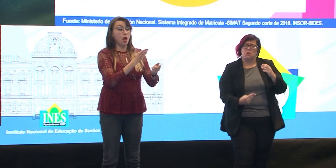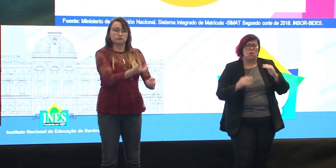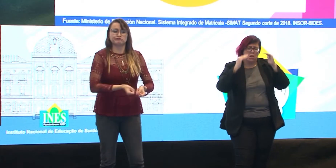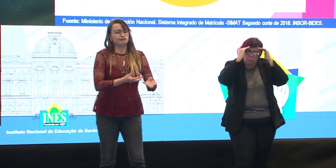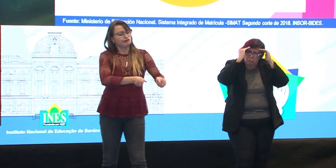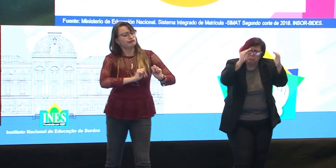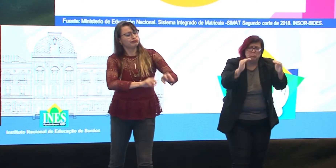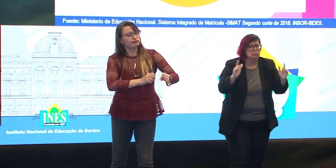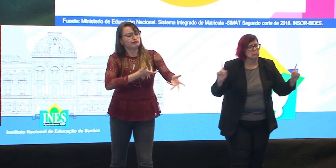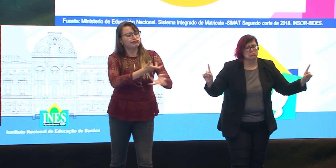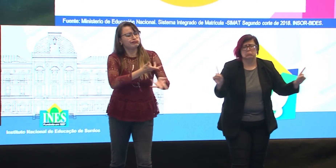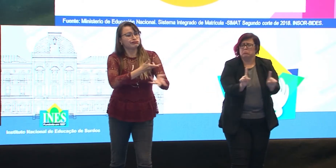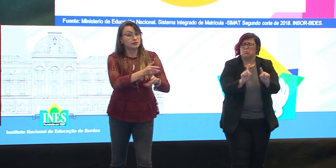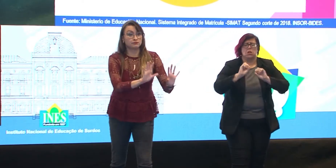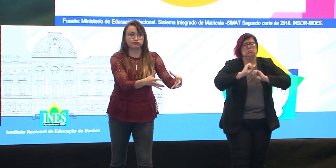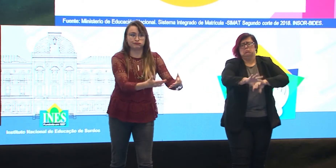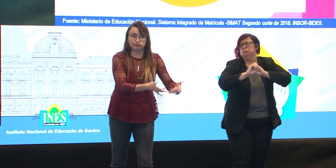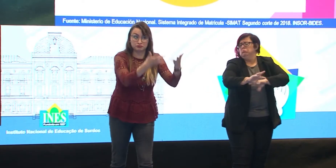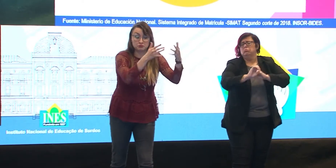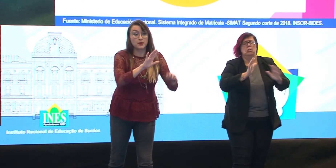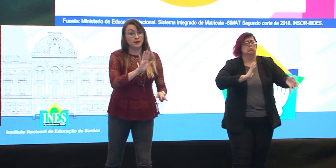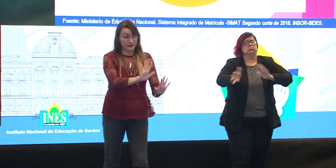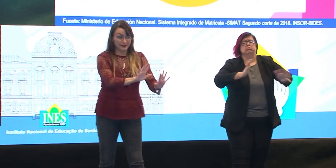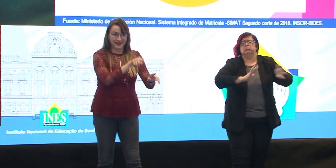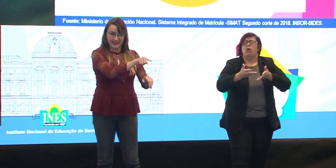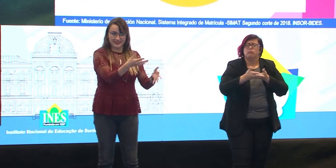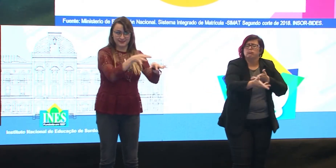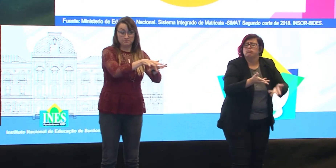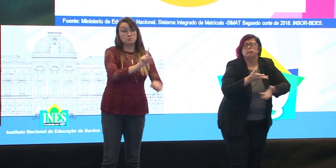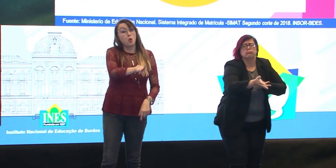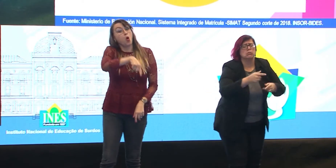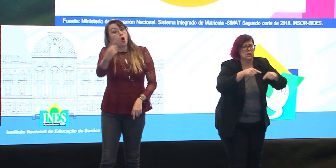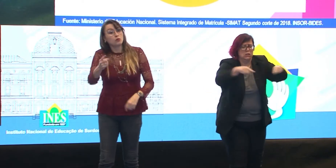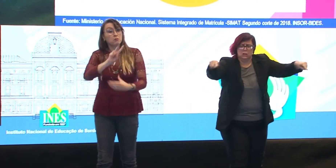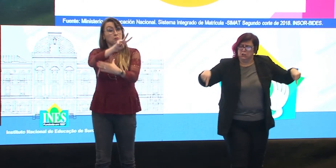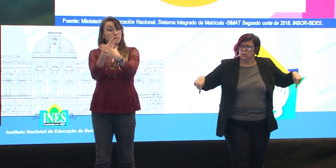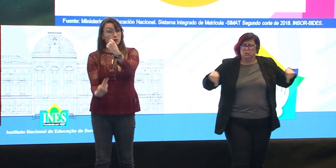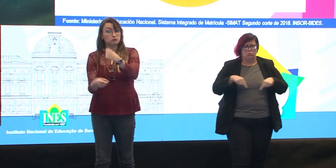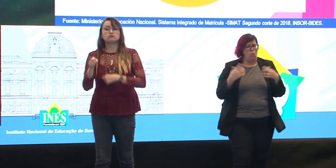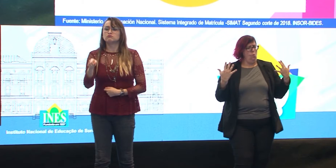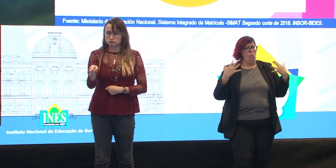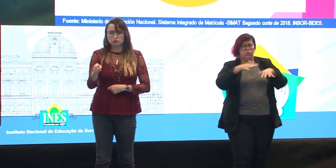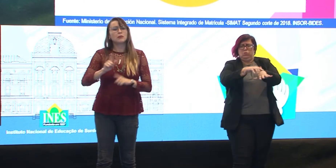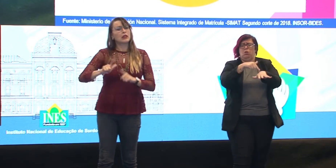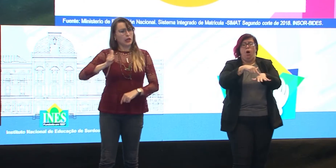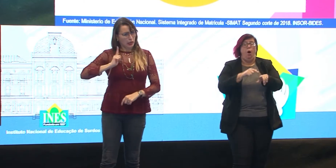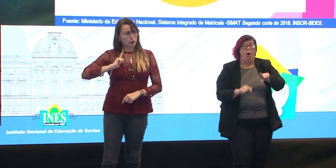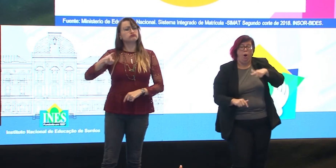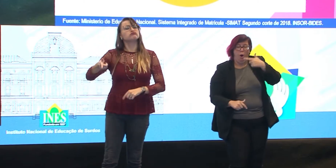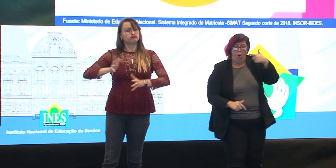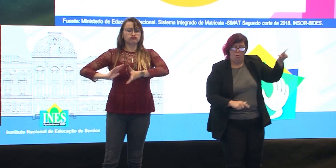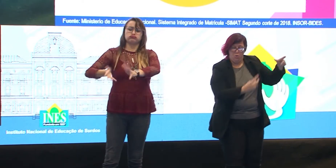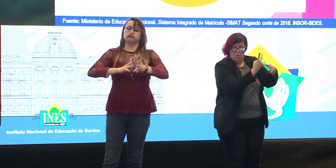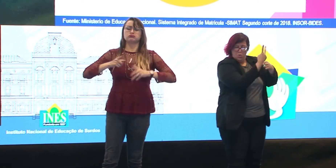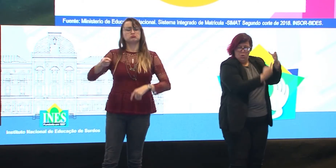e que trabalham em pé de igualdade, sabendo que ambos têm o mesmo estatuto no processo de